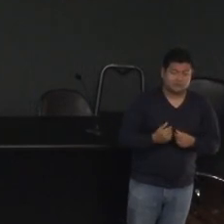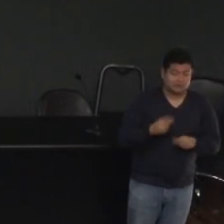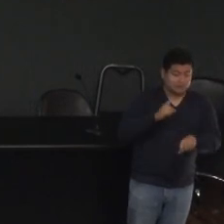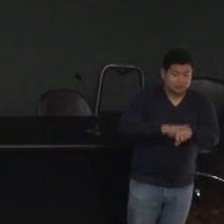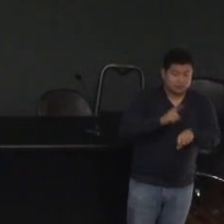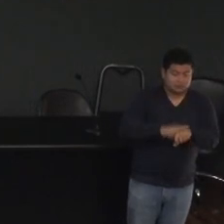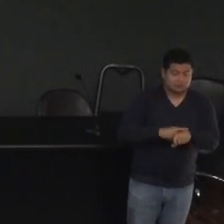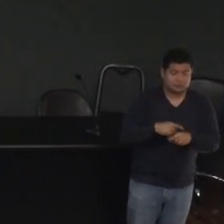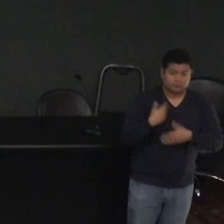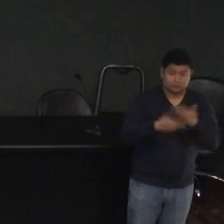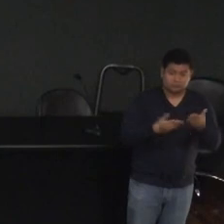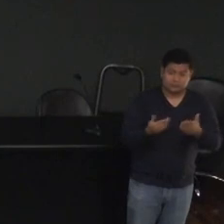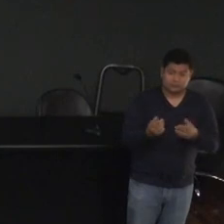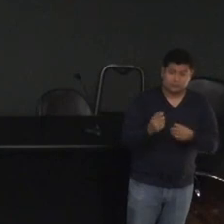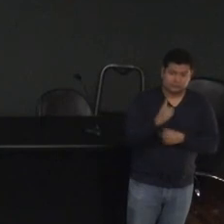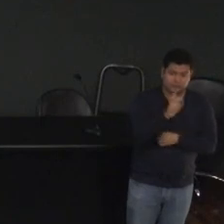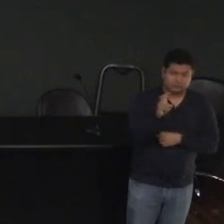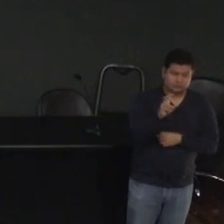tá bom